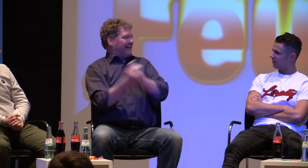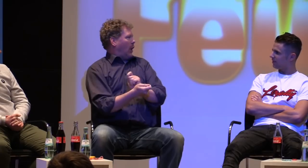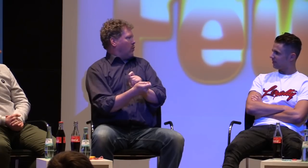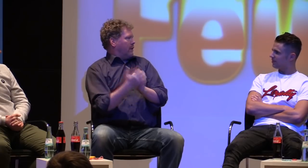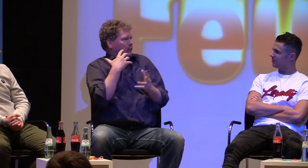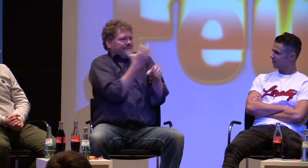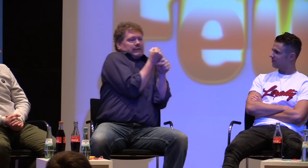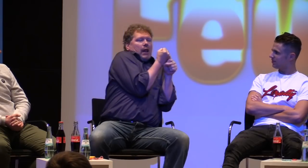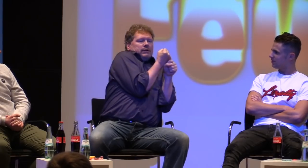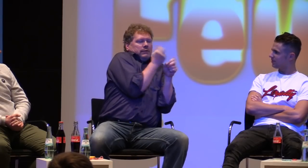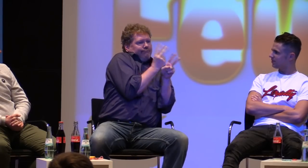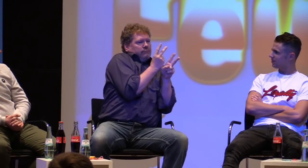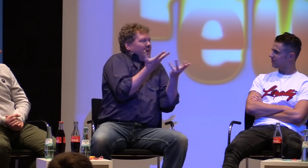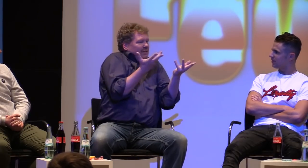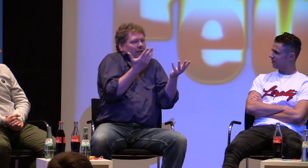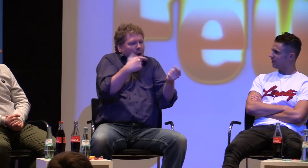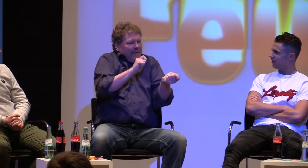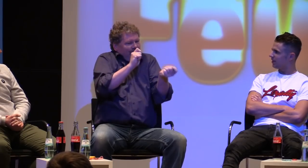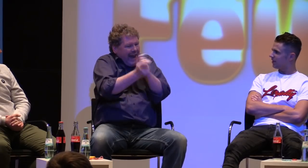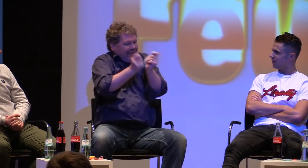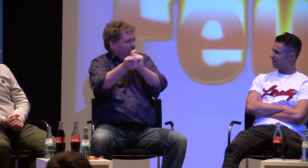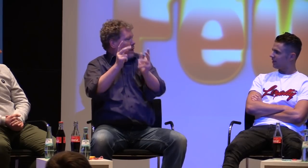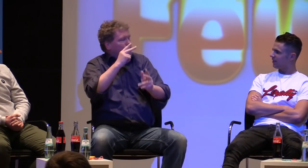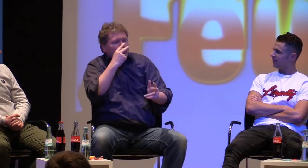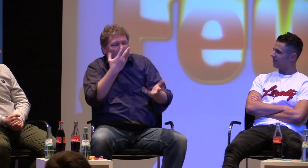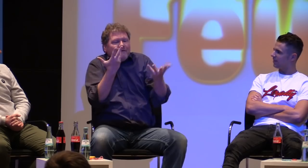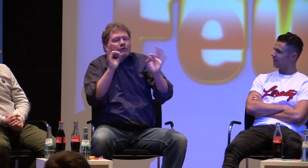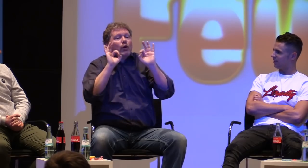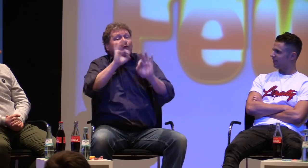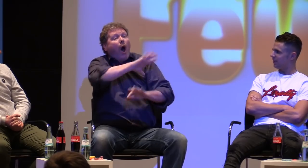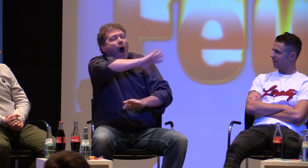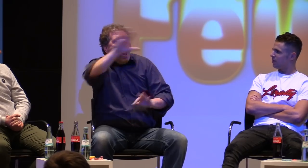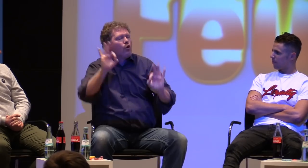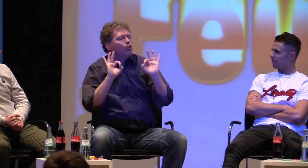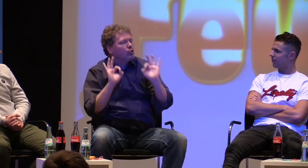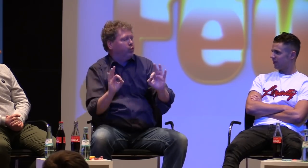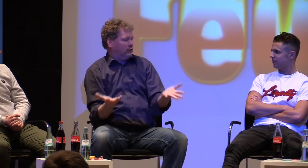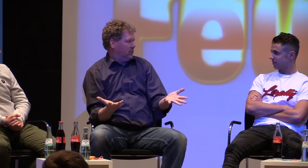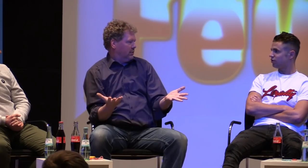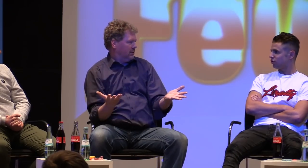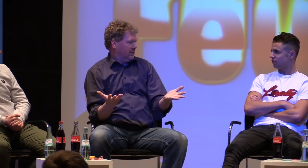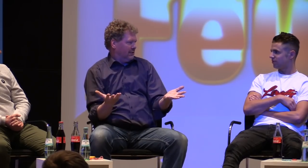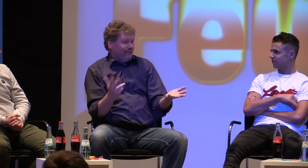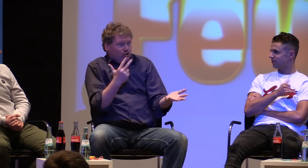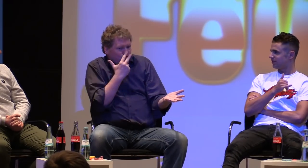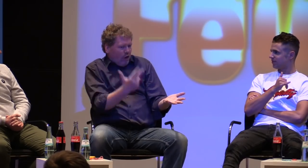es, aber es gibt auch immer wieder Leute, die einfach Angst vor Veränderungen haben, die an alten Strukturen festhalten wollen. Aber ich denke, es ist auch ganz